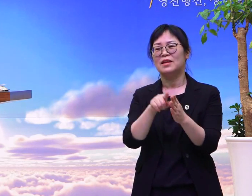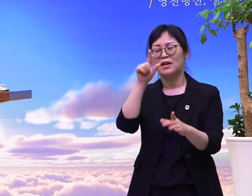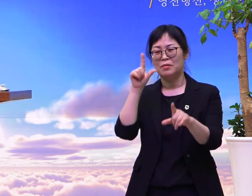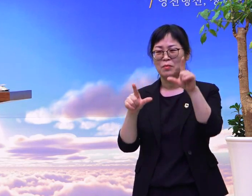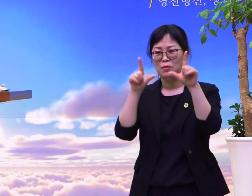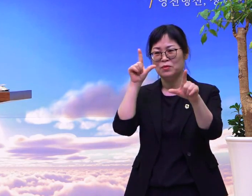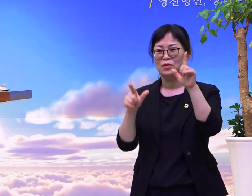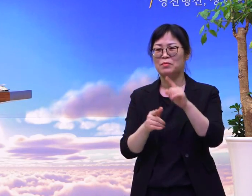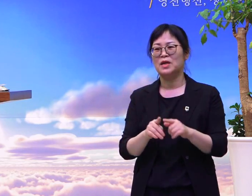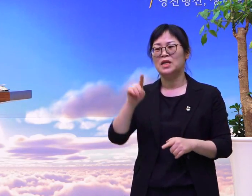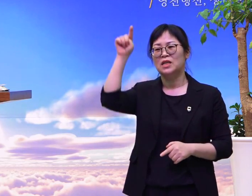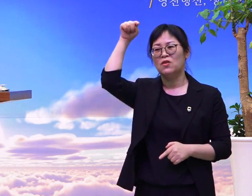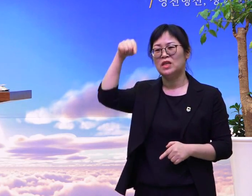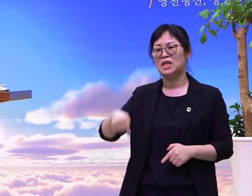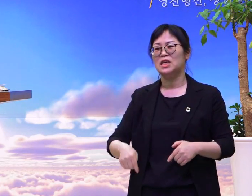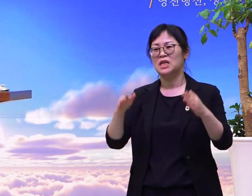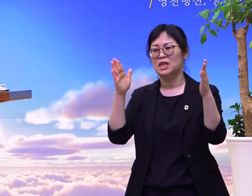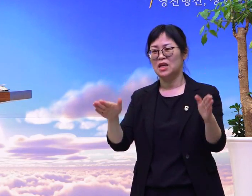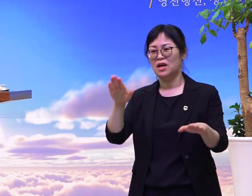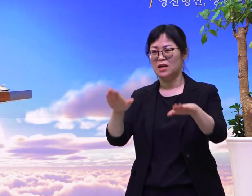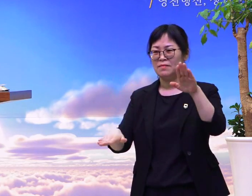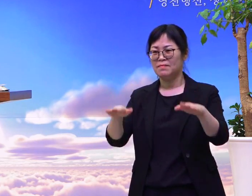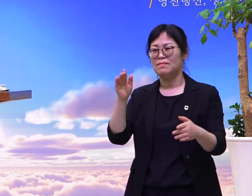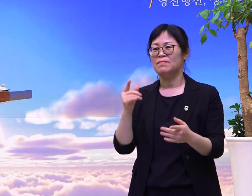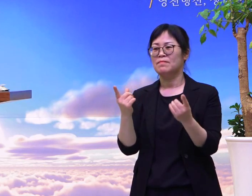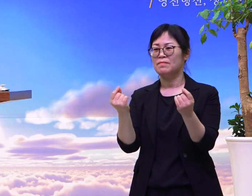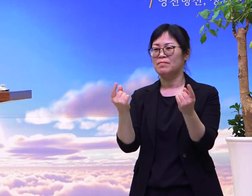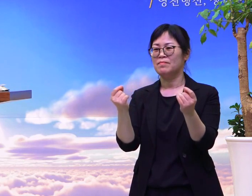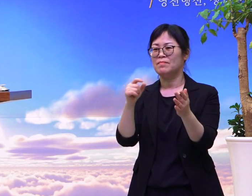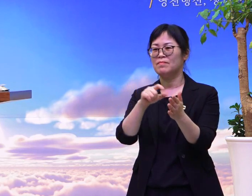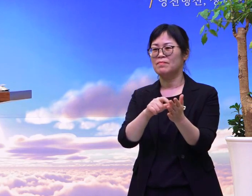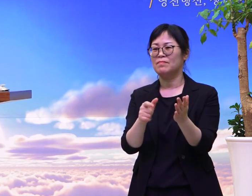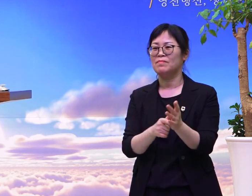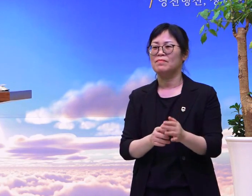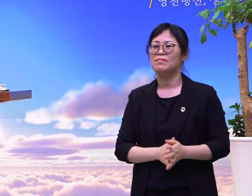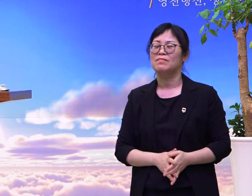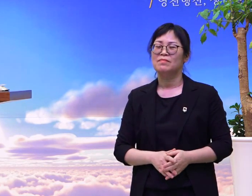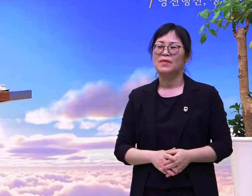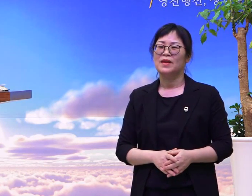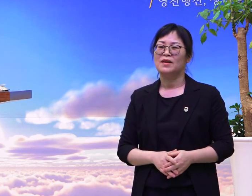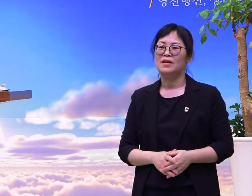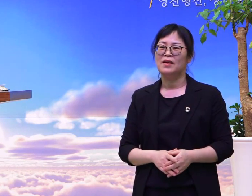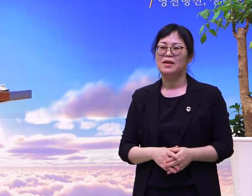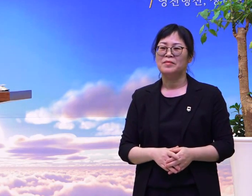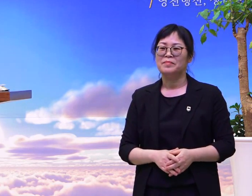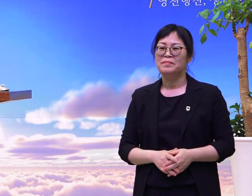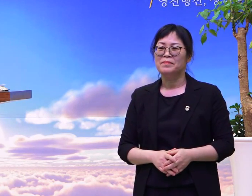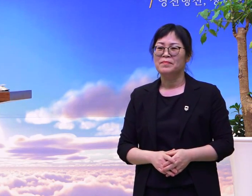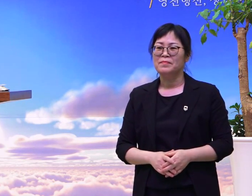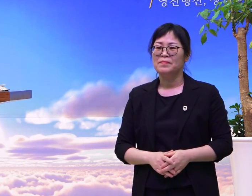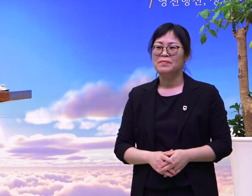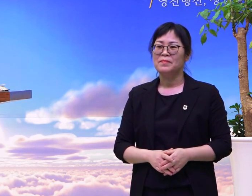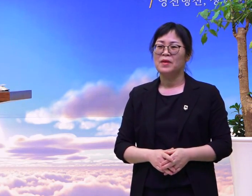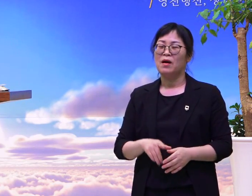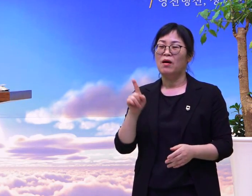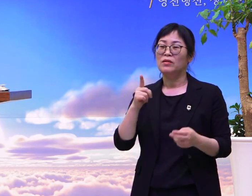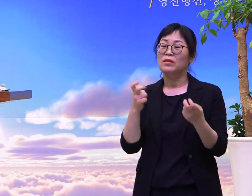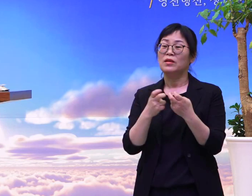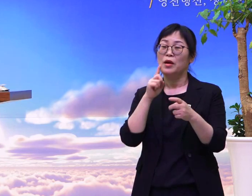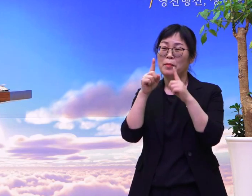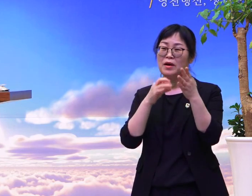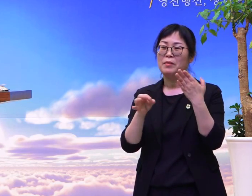모습은 천지 차이입니다. 좀 비약하고, 많이 비약하고 극단적으로 좀 이야기한다면, 어쩌면